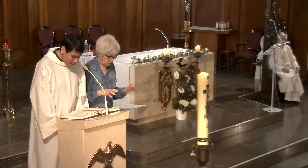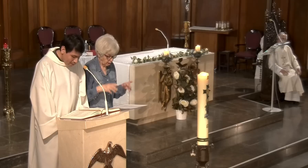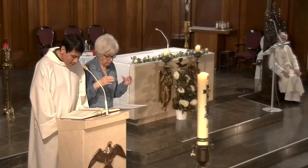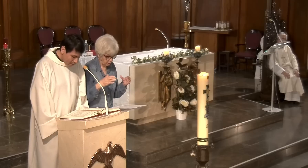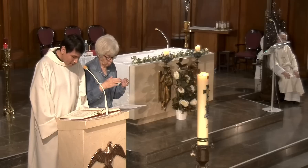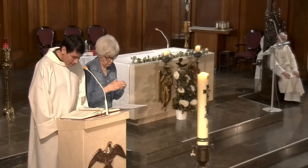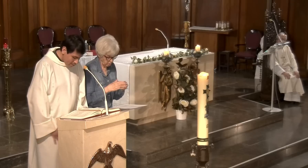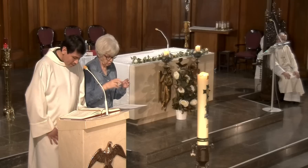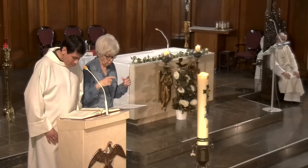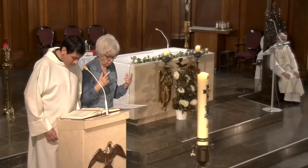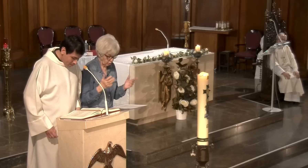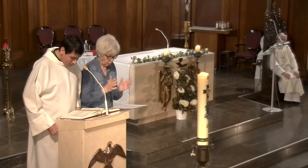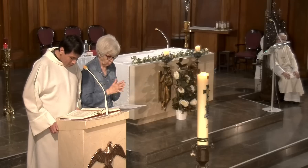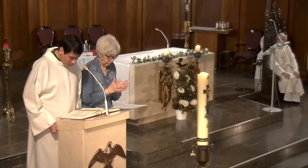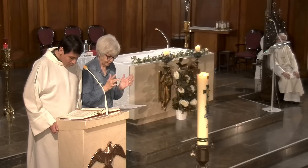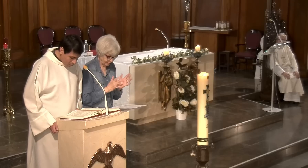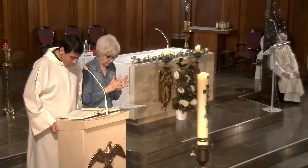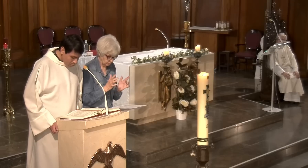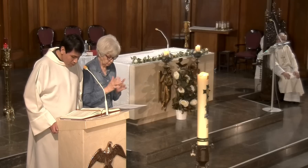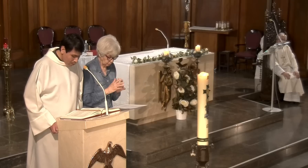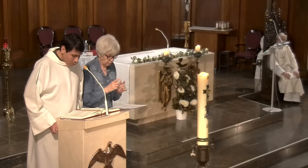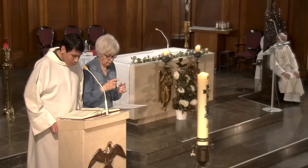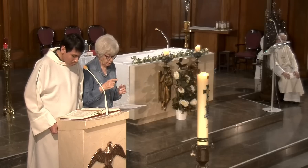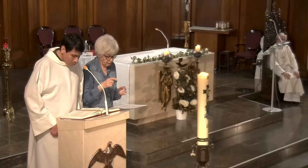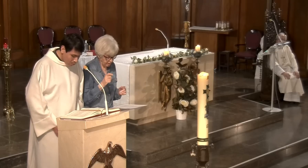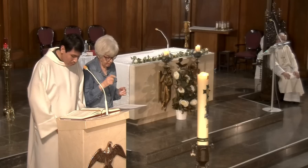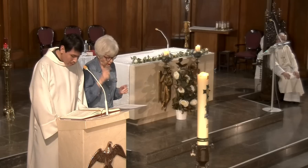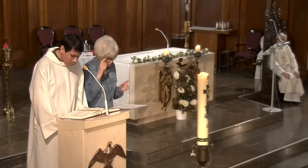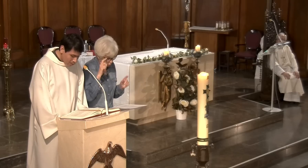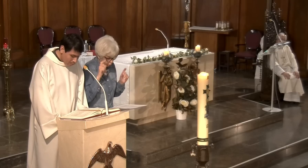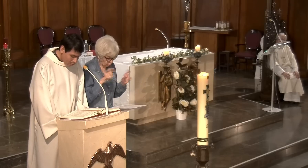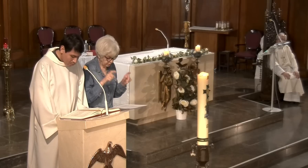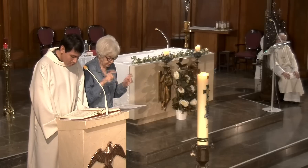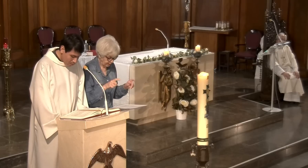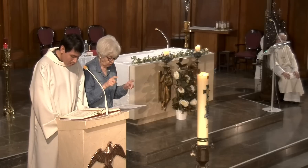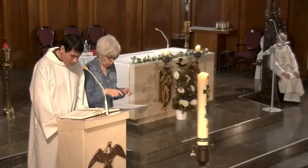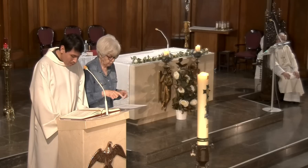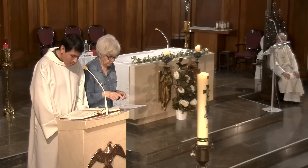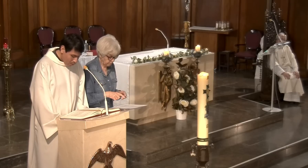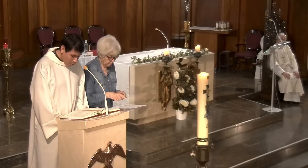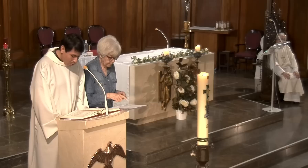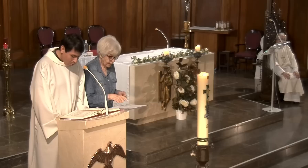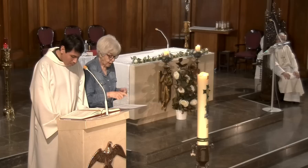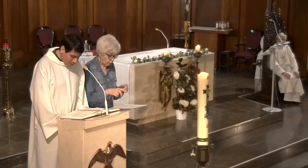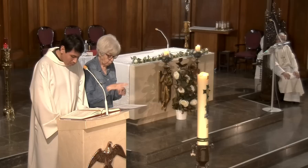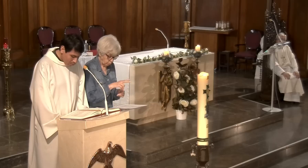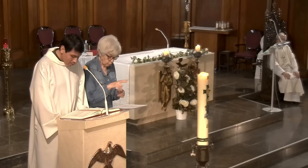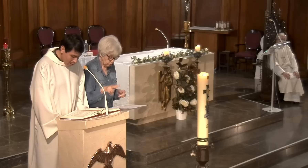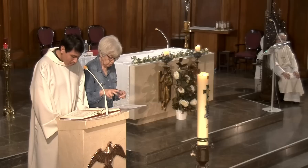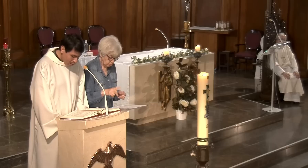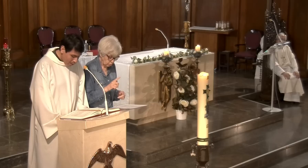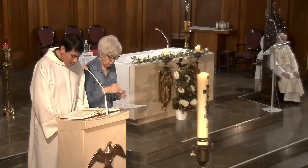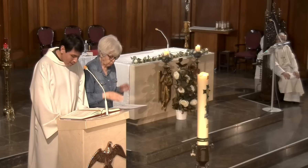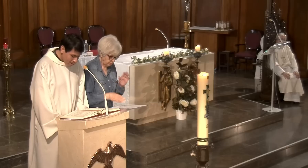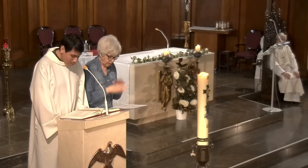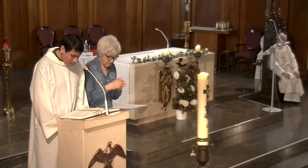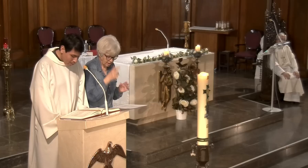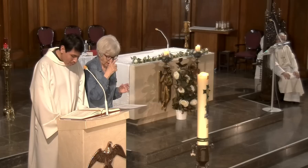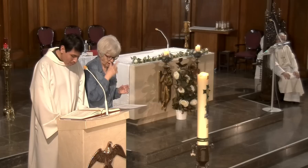les dijo no os toca a vosotros conocer los tiempos momentos que el padre ha establecido